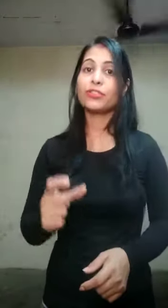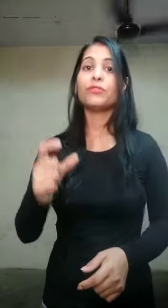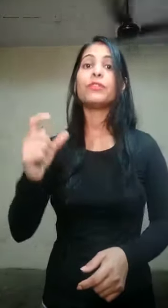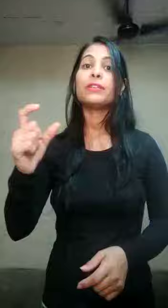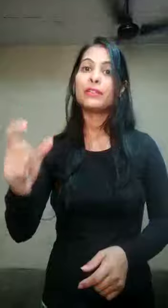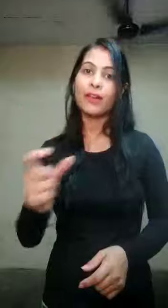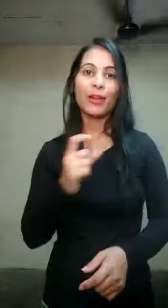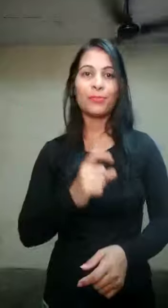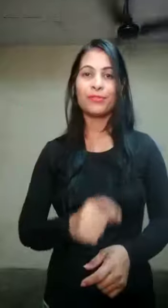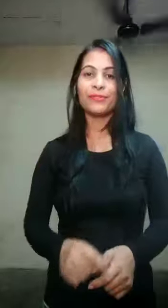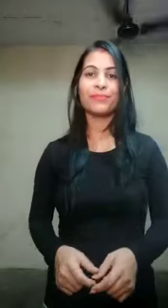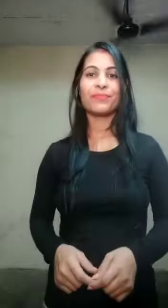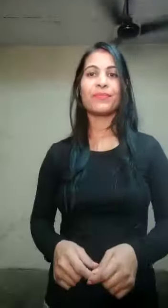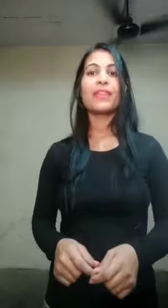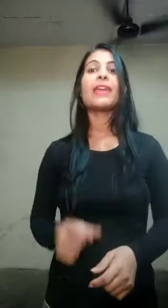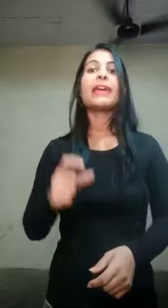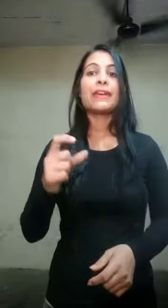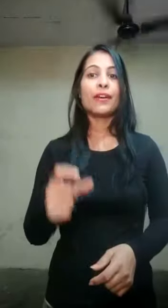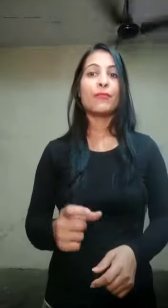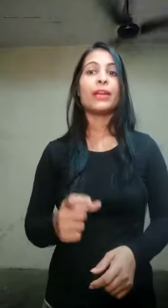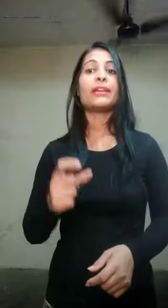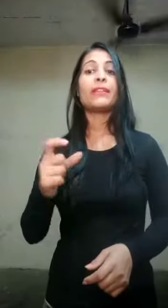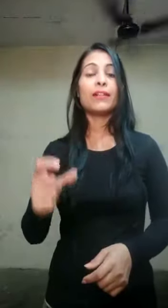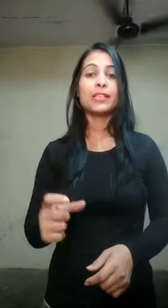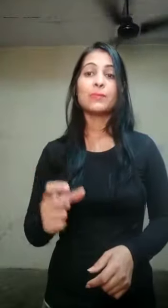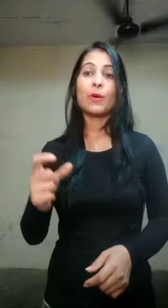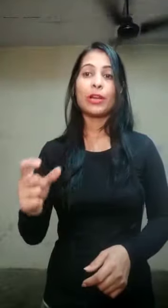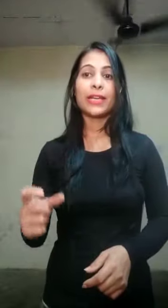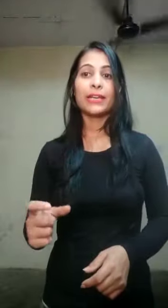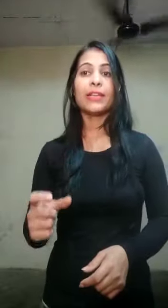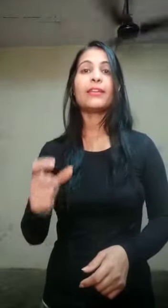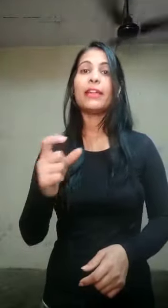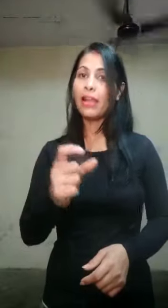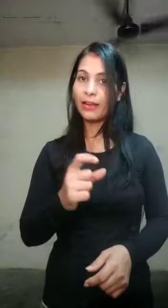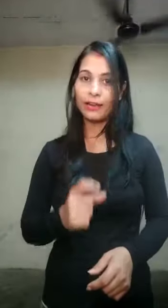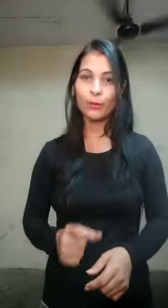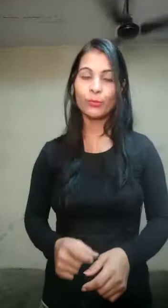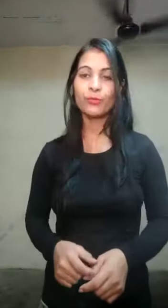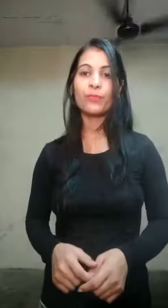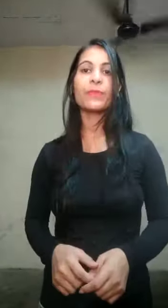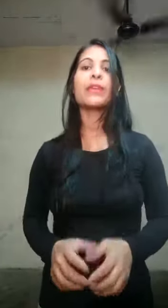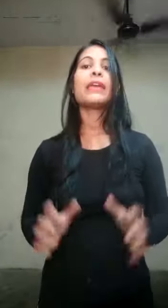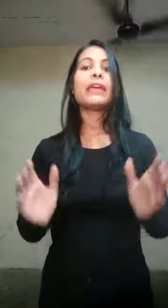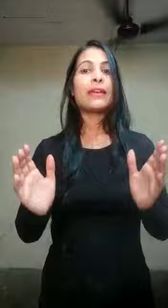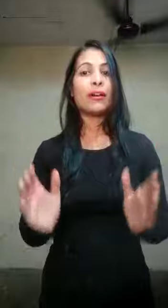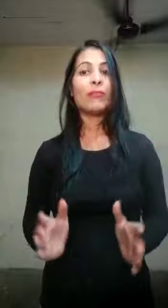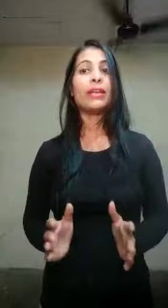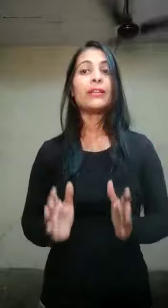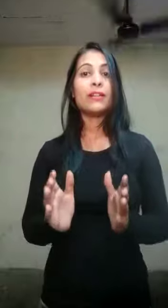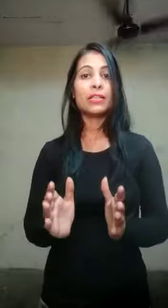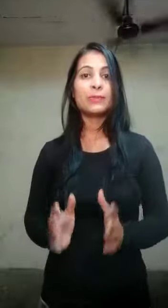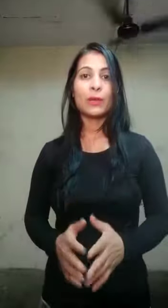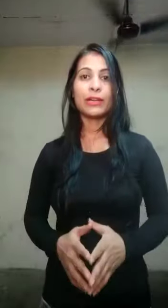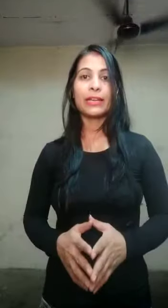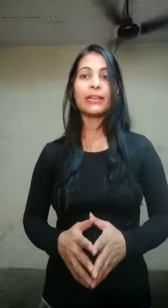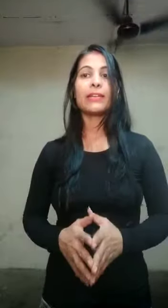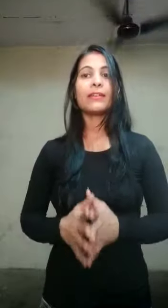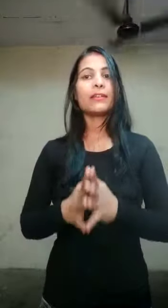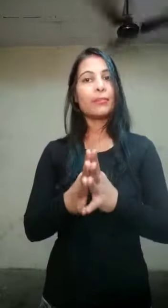इंस्टीट्यूट कानपुर, गवर्नमेंट गर्ल्स पॉलिटेक्निक लखनऊ, गवर्नमेंट गर्ल्स पॉलिटेक्निक